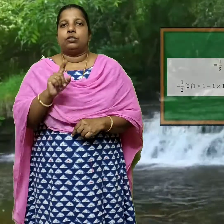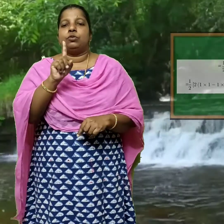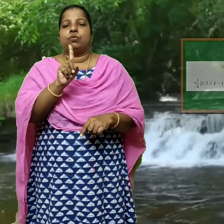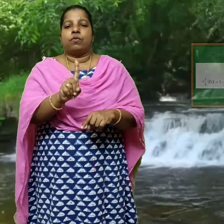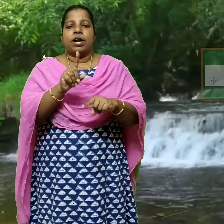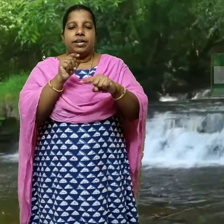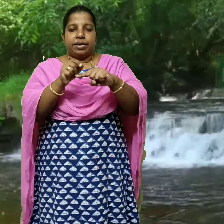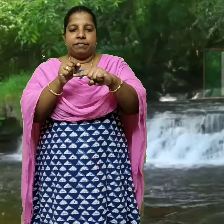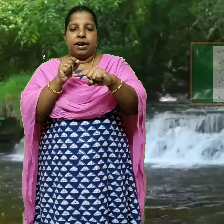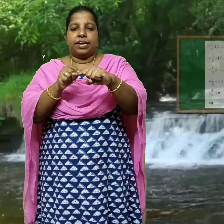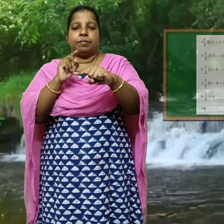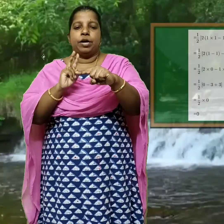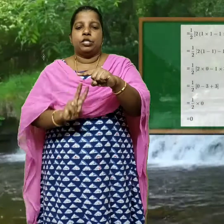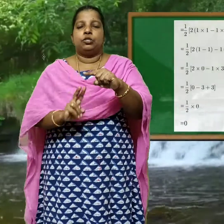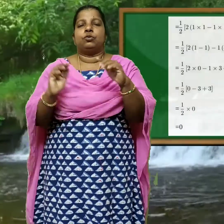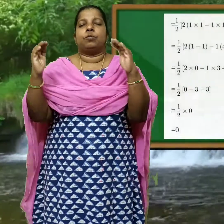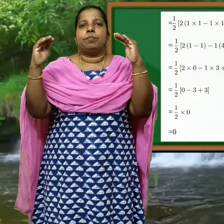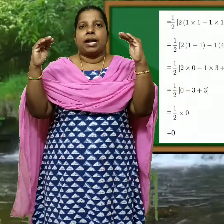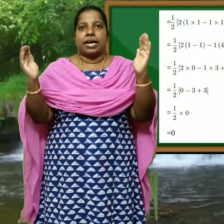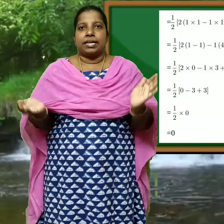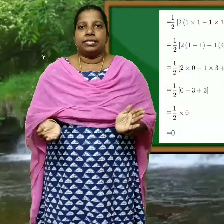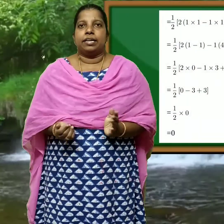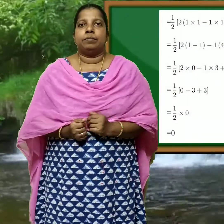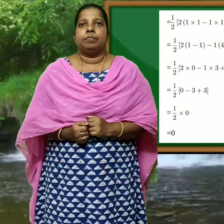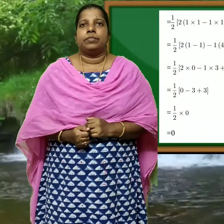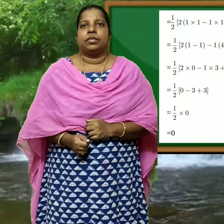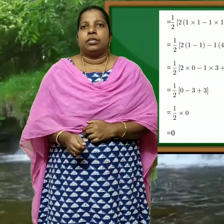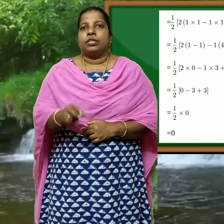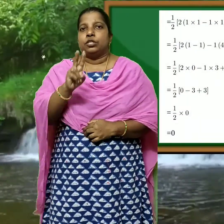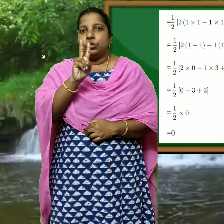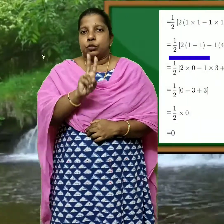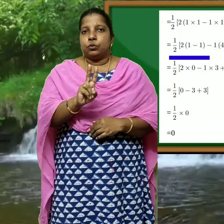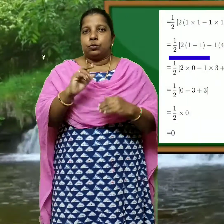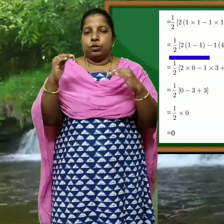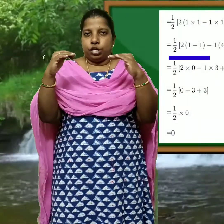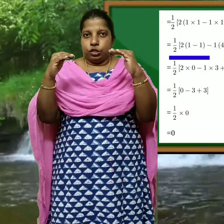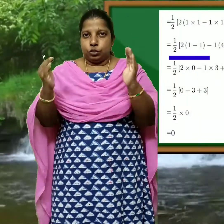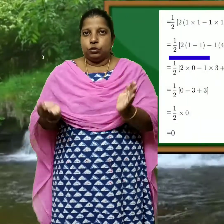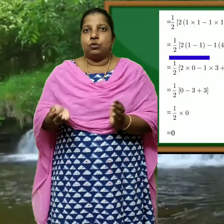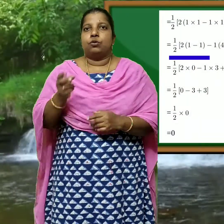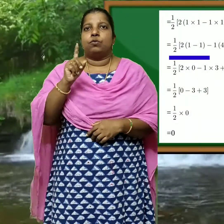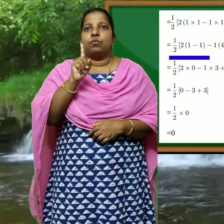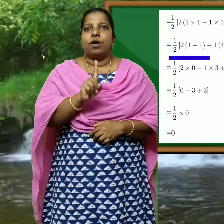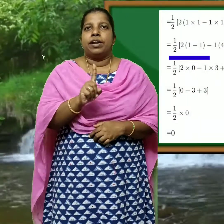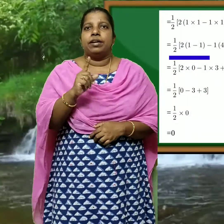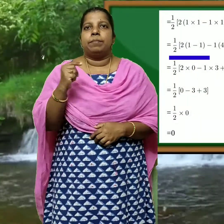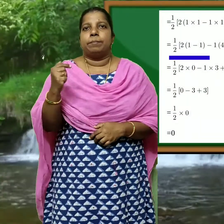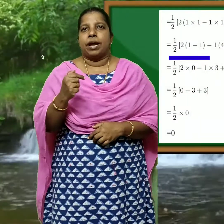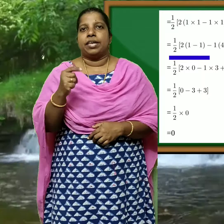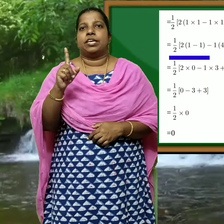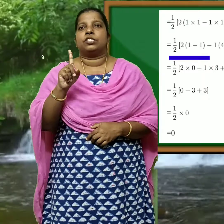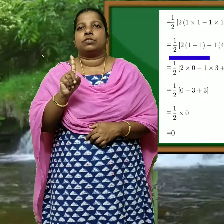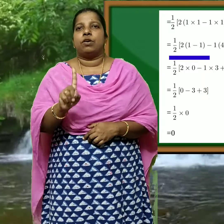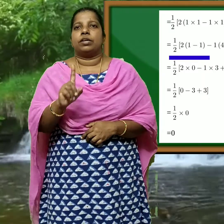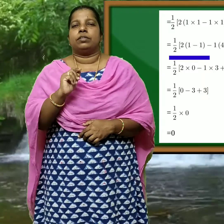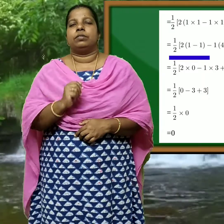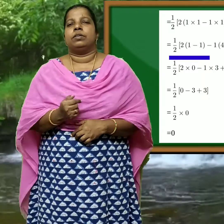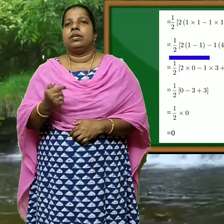equal to 1 divided by 2 ബ്രാക്കറ്റിൽ 2 into ബ്രാക്കറ്റിൽ 1 minus